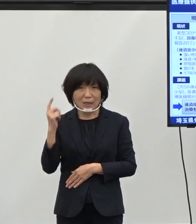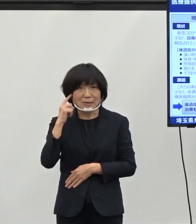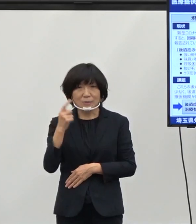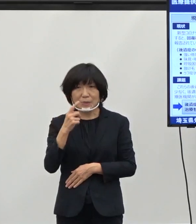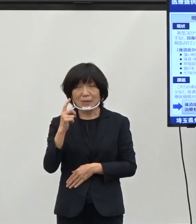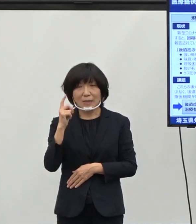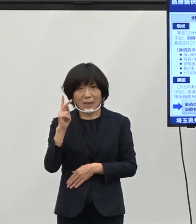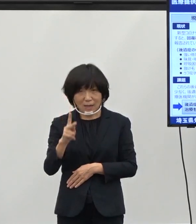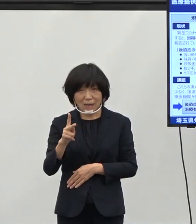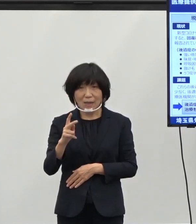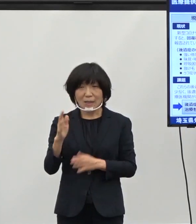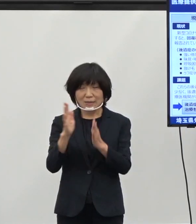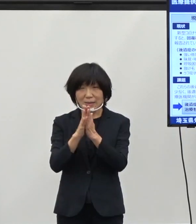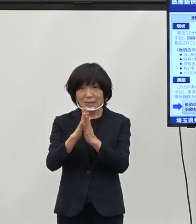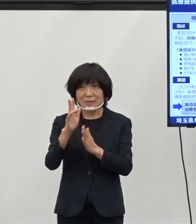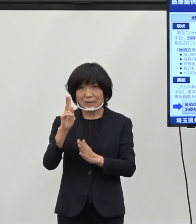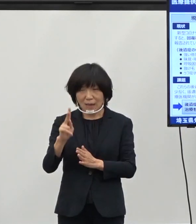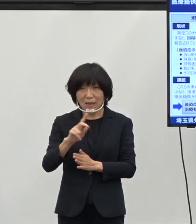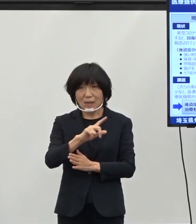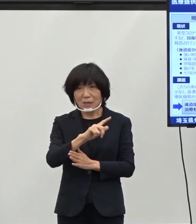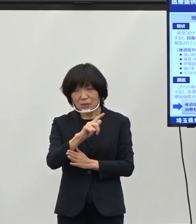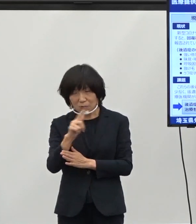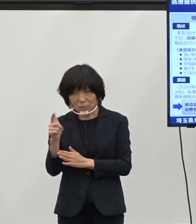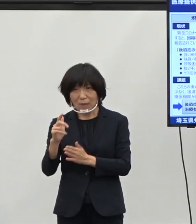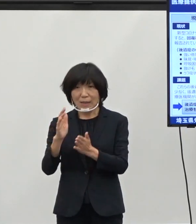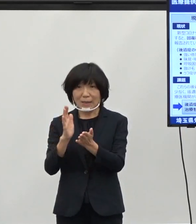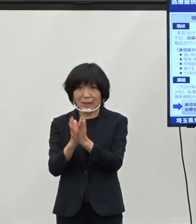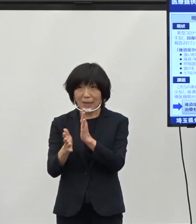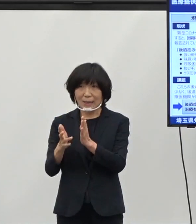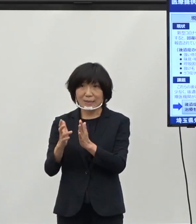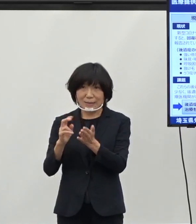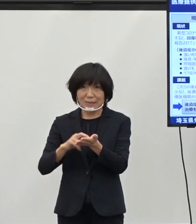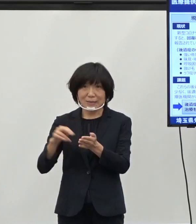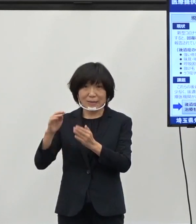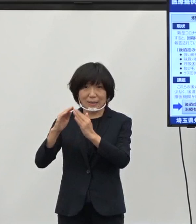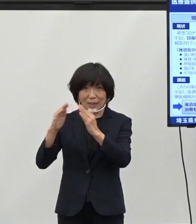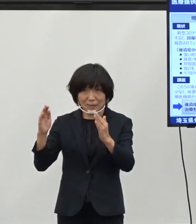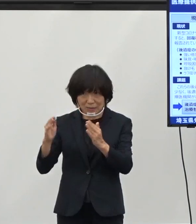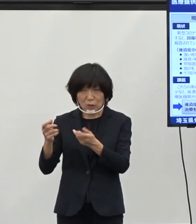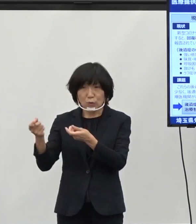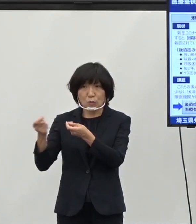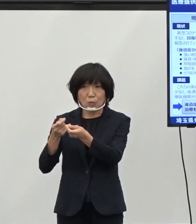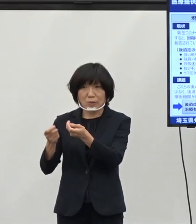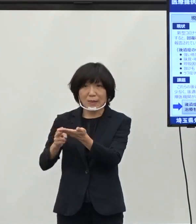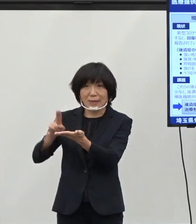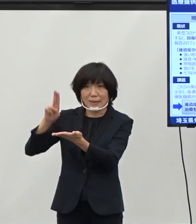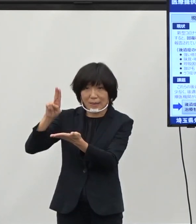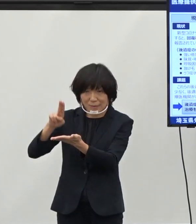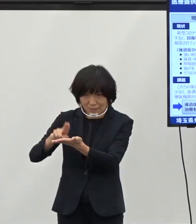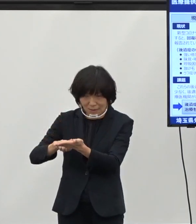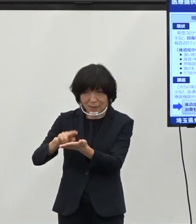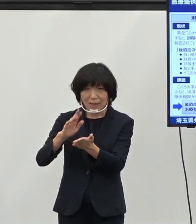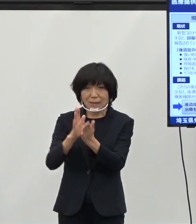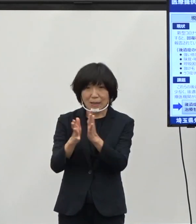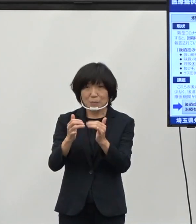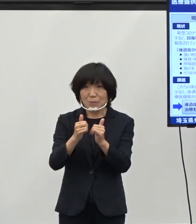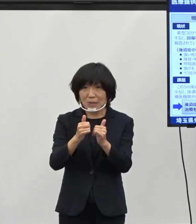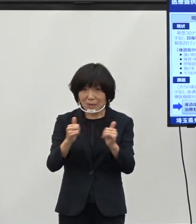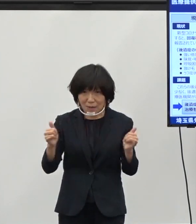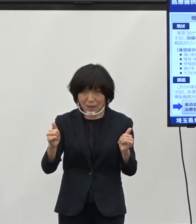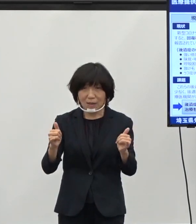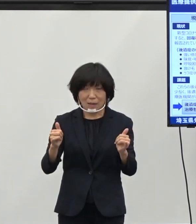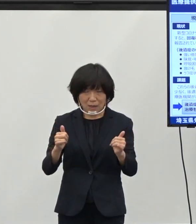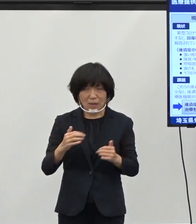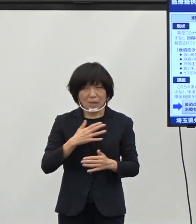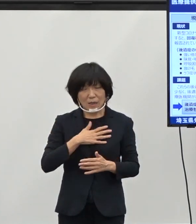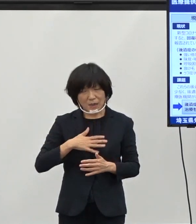科、皮膚科、精神科などを県医師会に調整決定をしていただき、県民がアクセスできるよう、県の